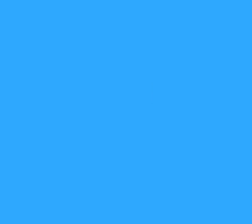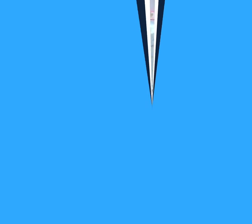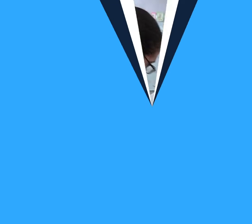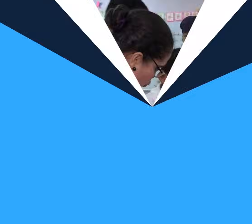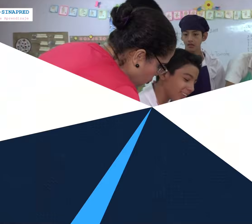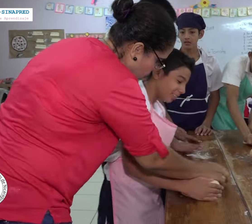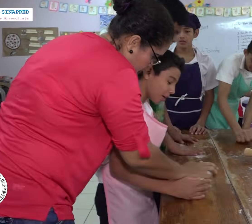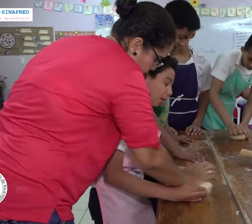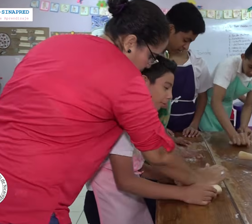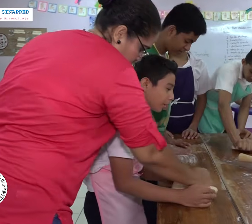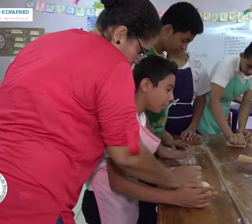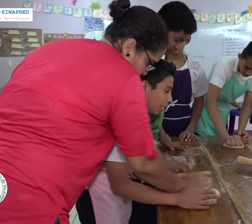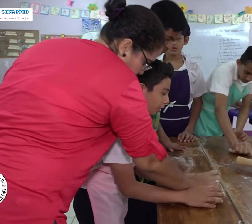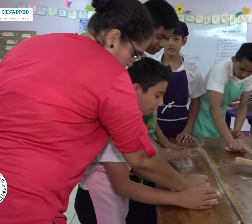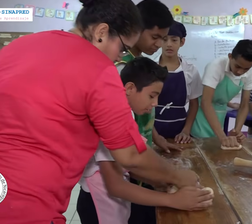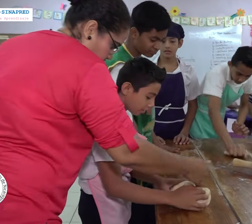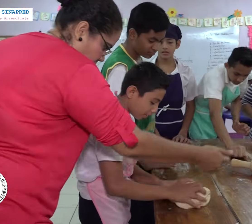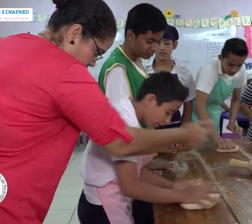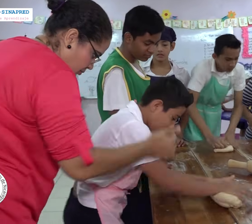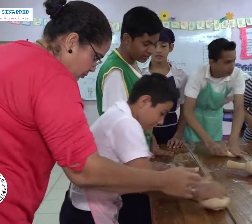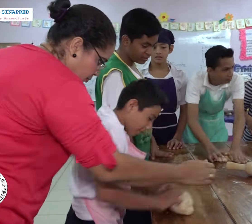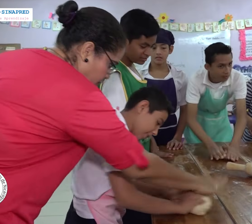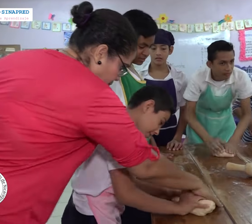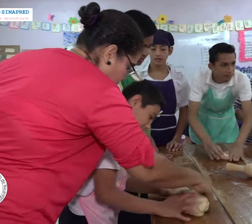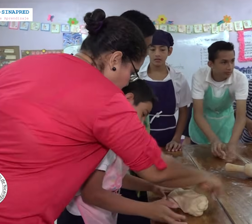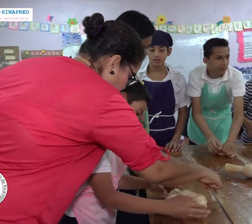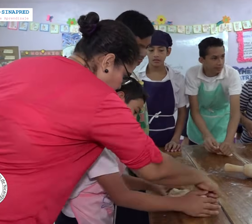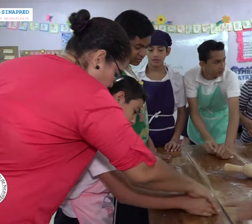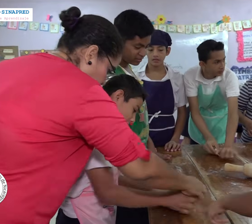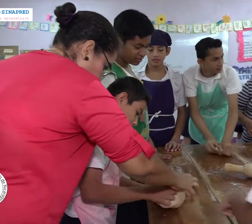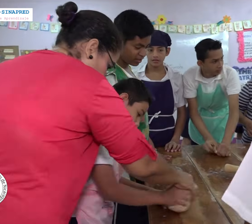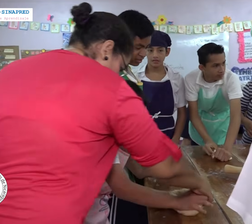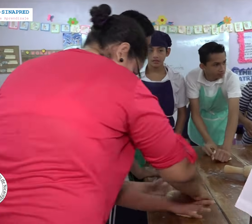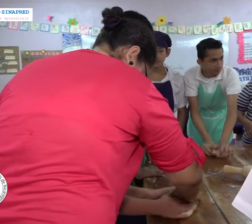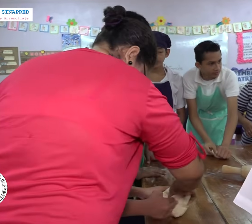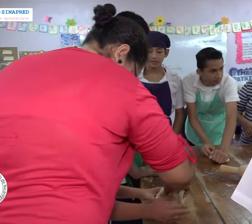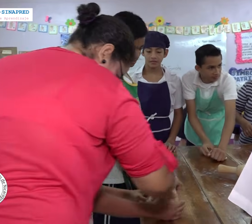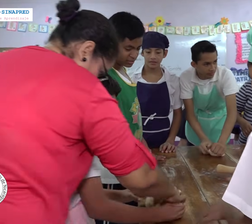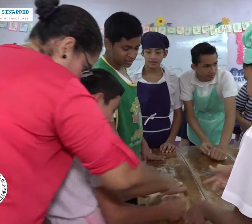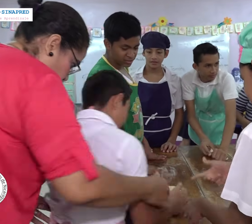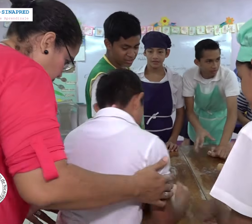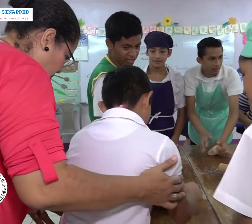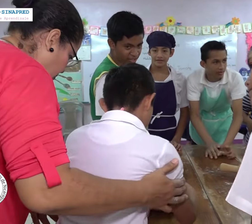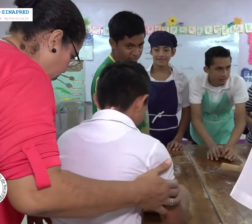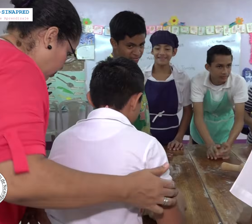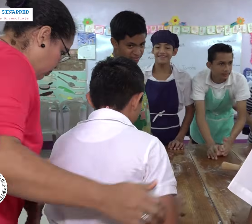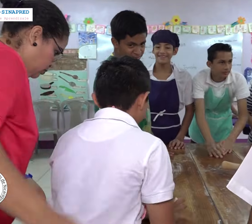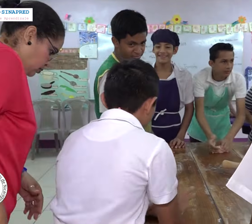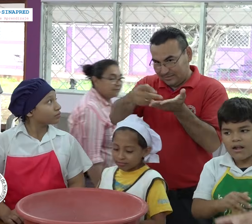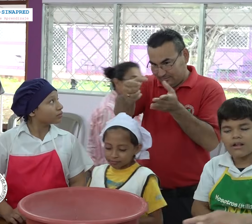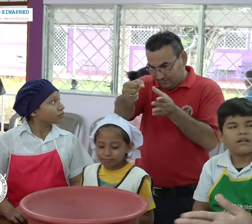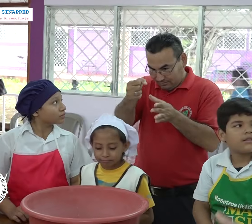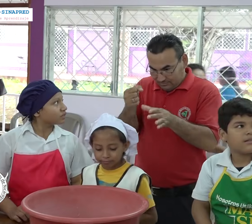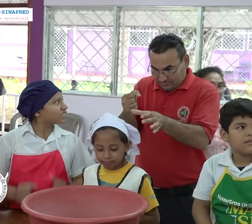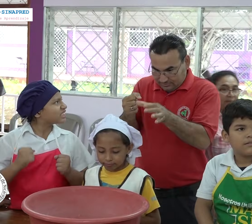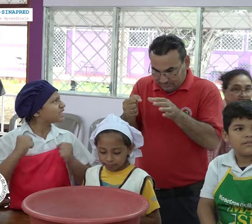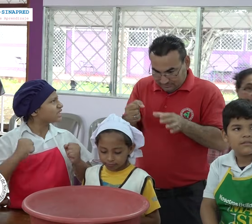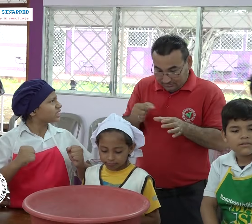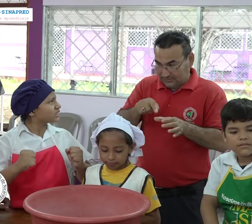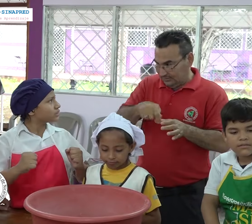El uso del idioma de señas en las escuelas para niños y niñas sordos les permite aprender sobre su mundo y su sociedad. Sin